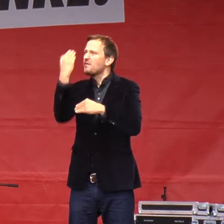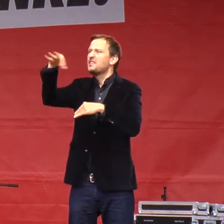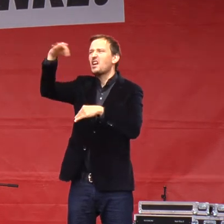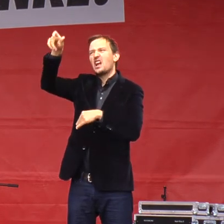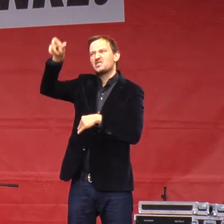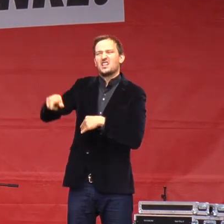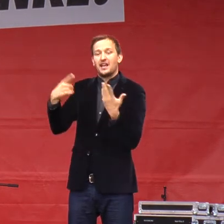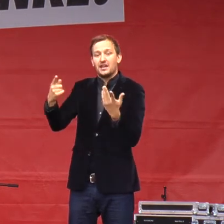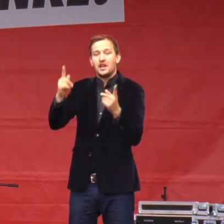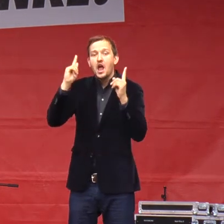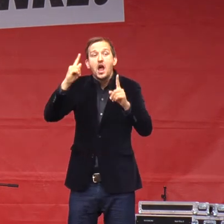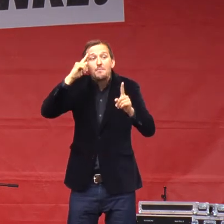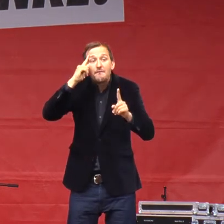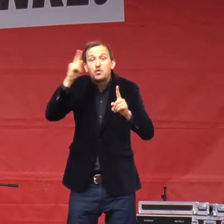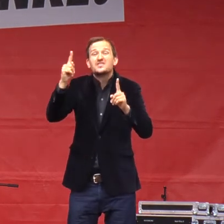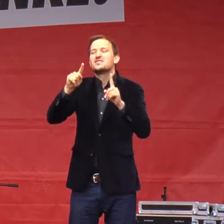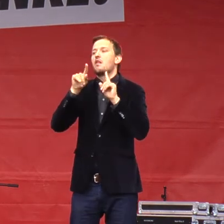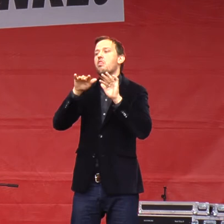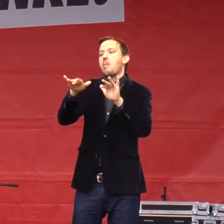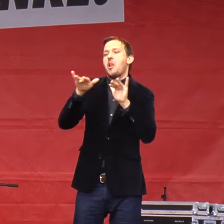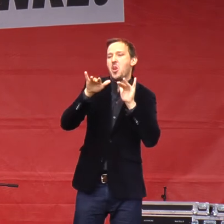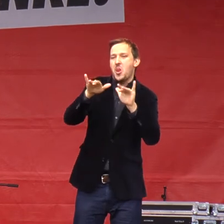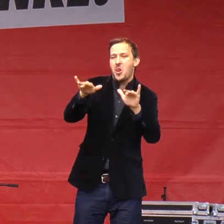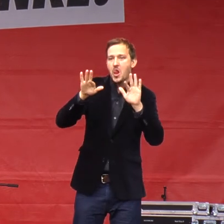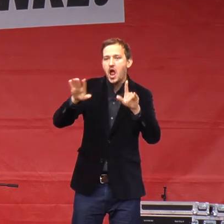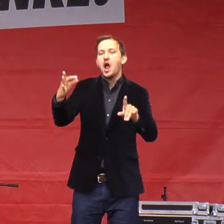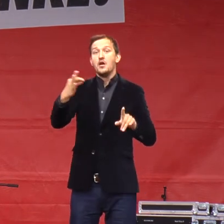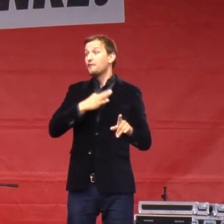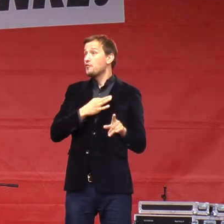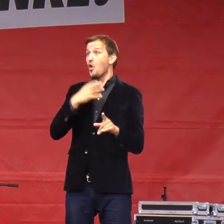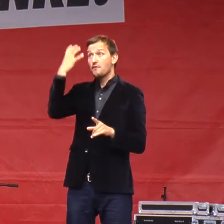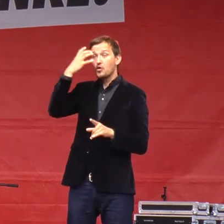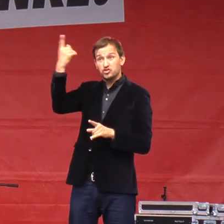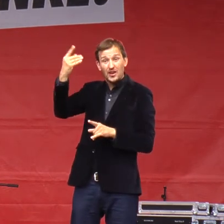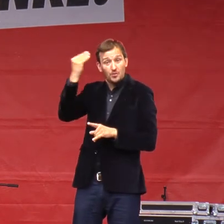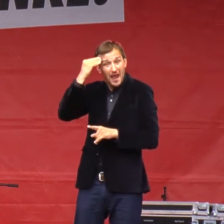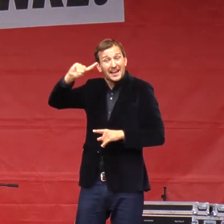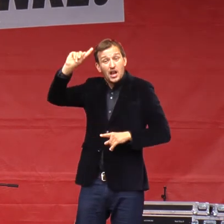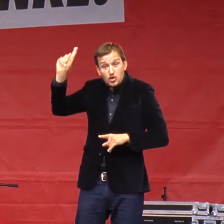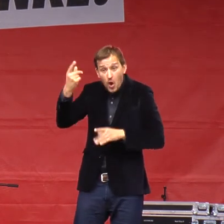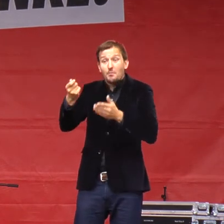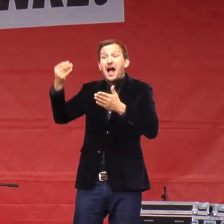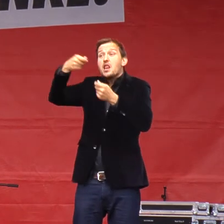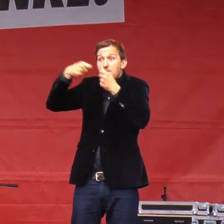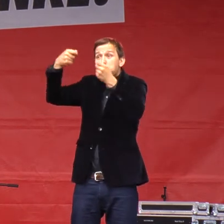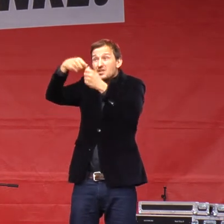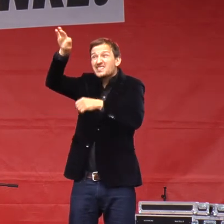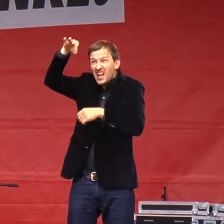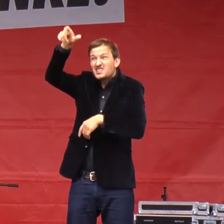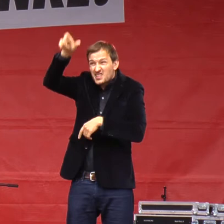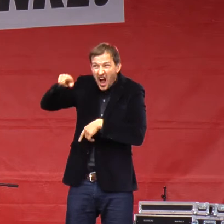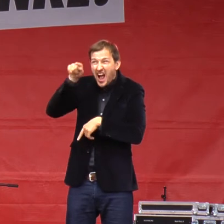glaube, das soll bewusst genährt werden. Für mich ist diese Vorstellung, ehrlich gesagt, unerträglich.